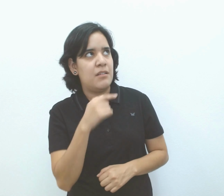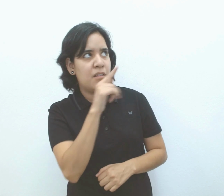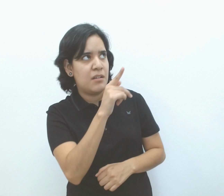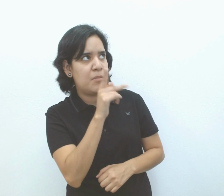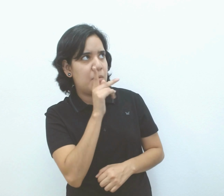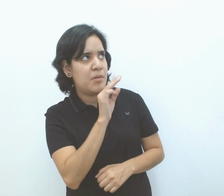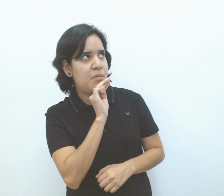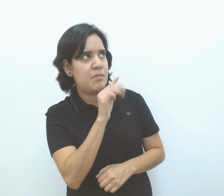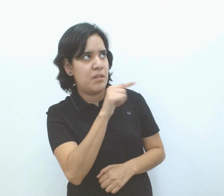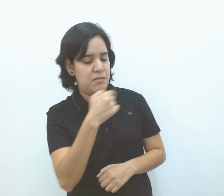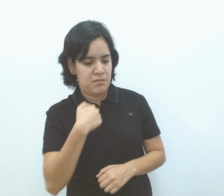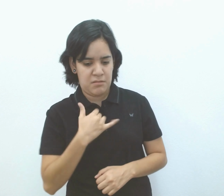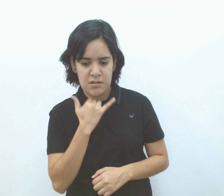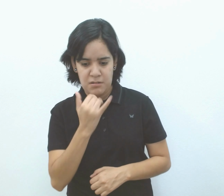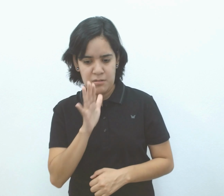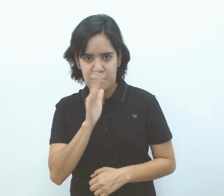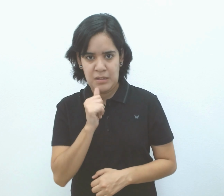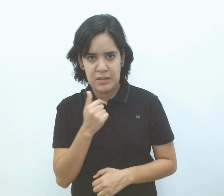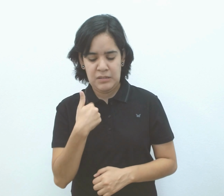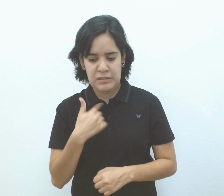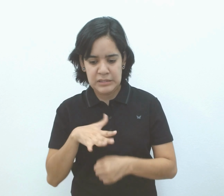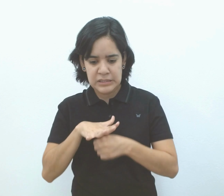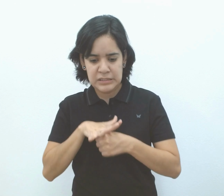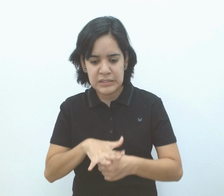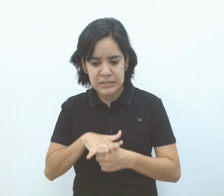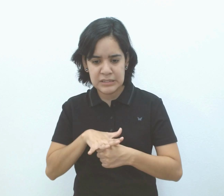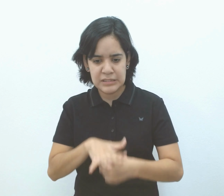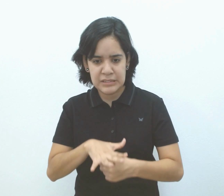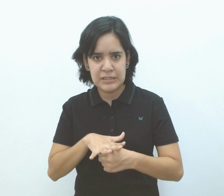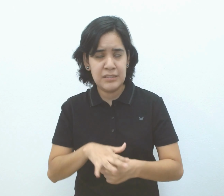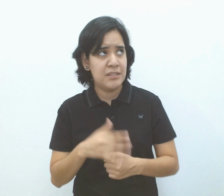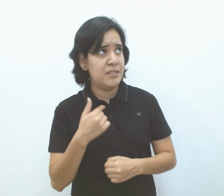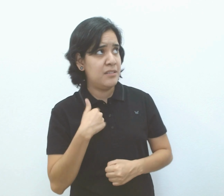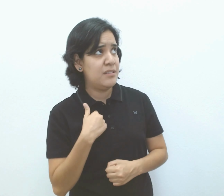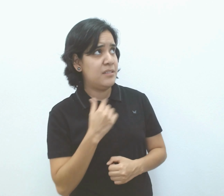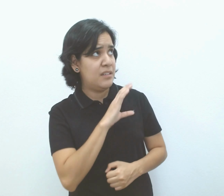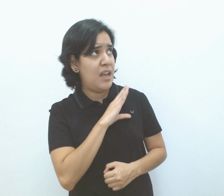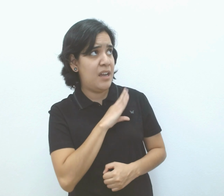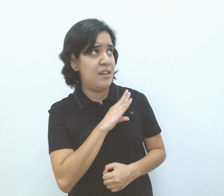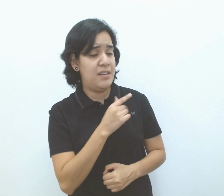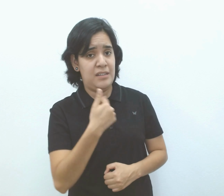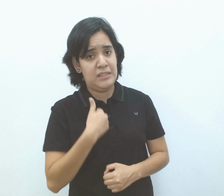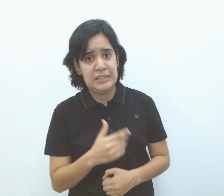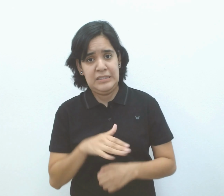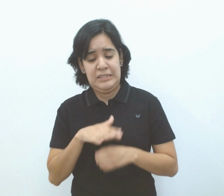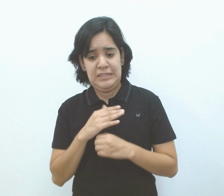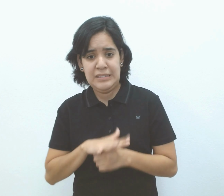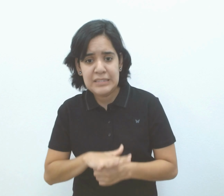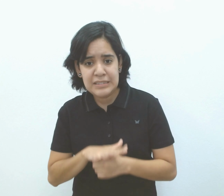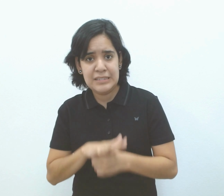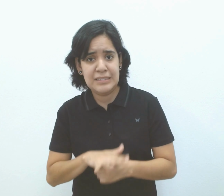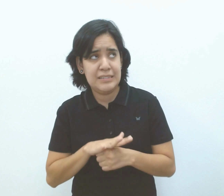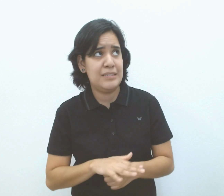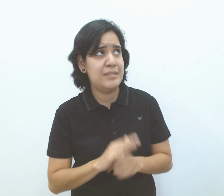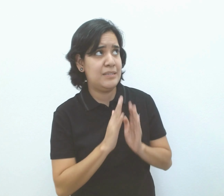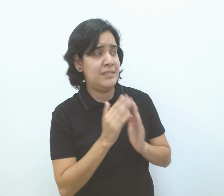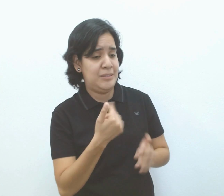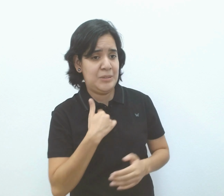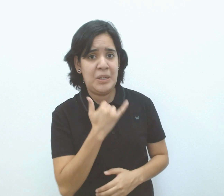equivocamos y que hagamos todo bien y eso nos genera mucha presión y yo no tengo ganas de decepcionar a quien amo. Yo no quiero que mi mamá o mi papá se sientan decepcionados de mí